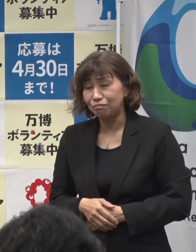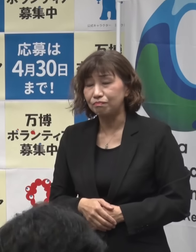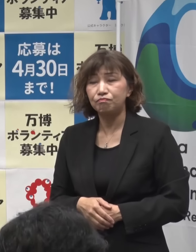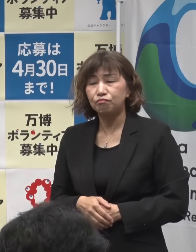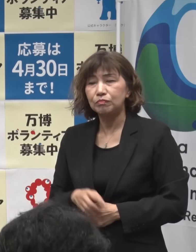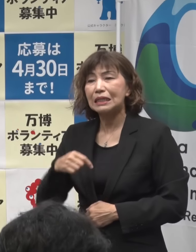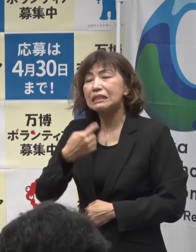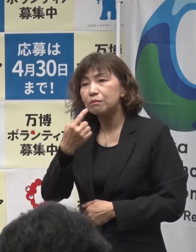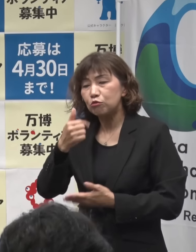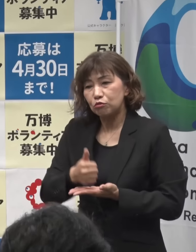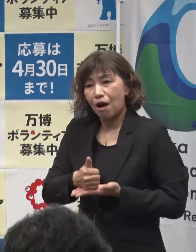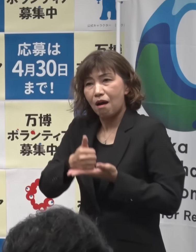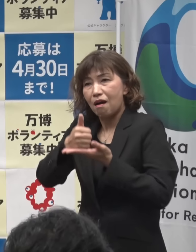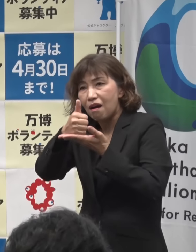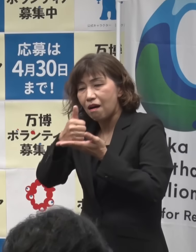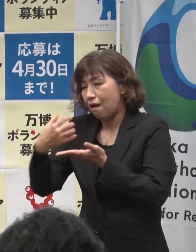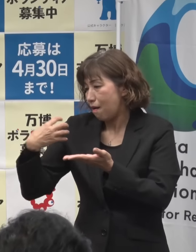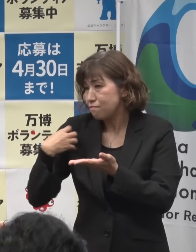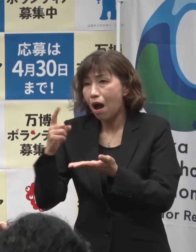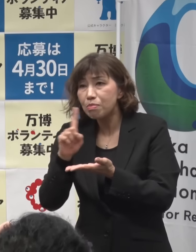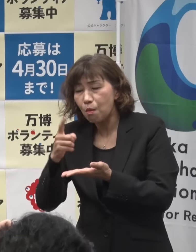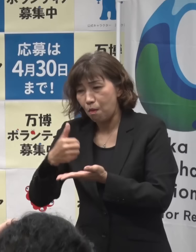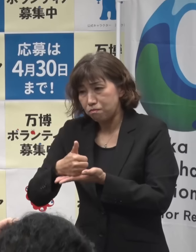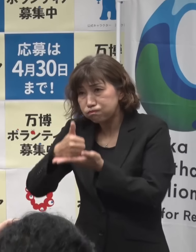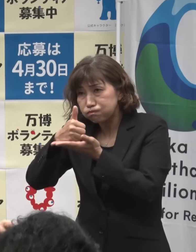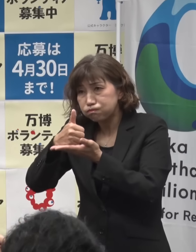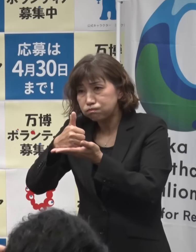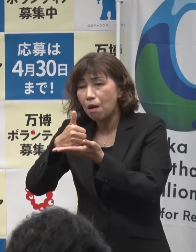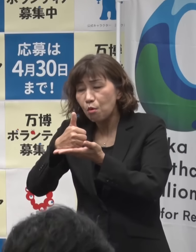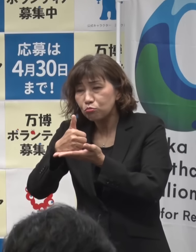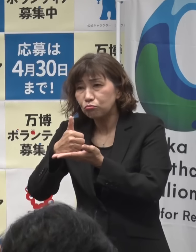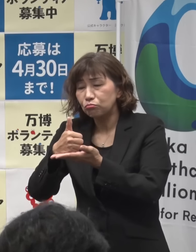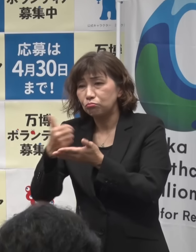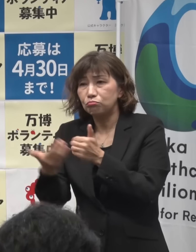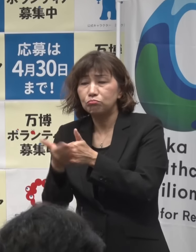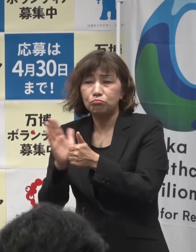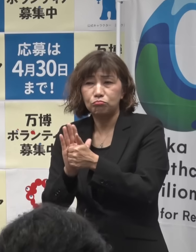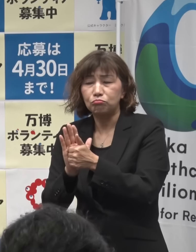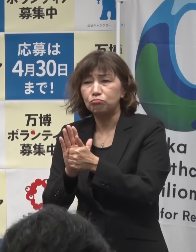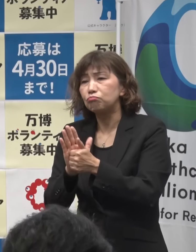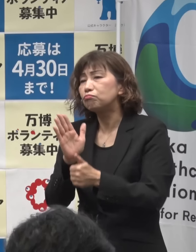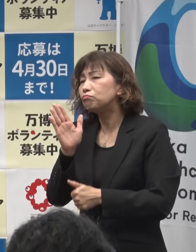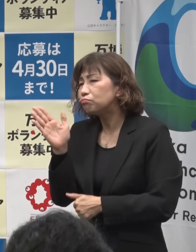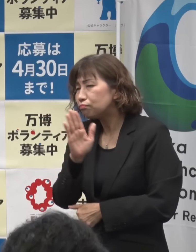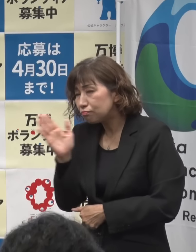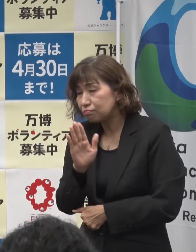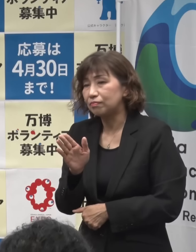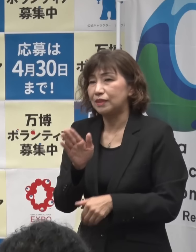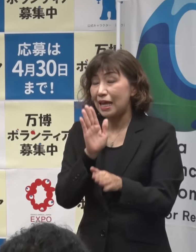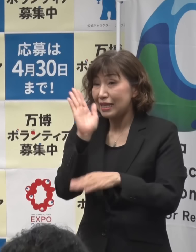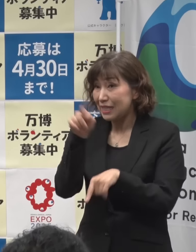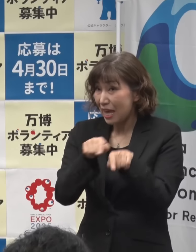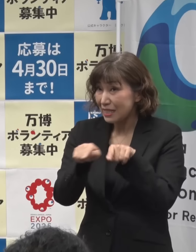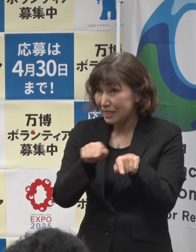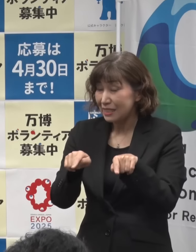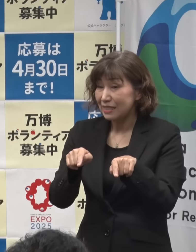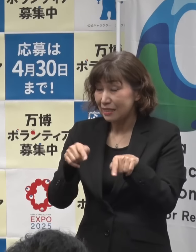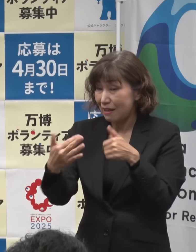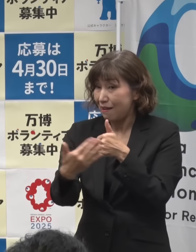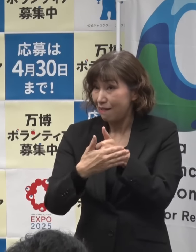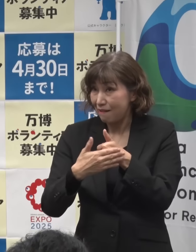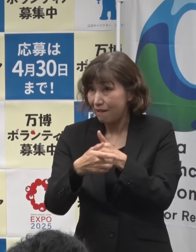を実際選挙において政治的な影響力があるのが子どもたちで若い世代だということになってくると、僕